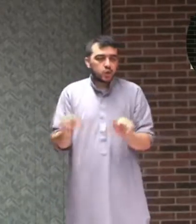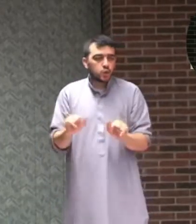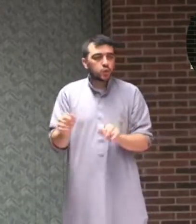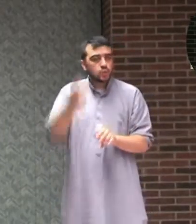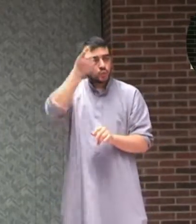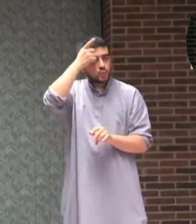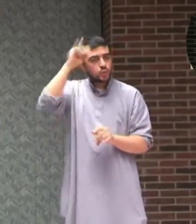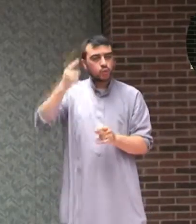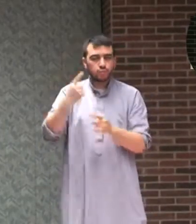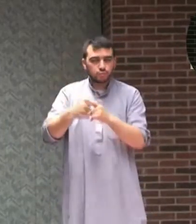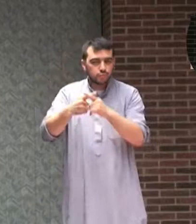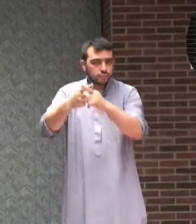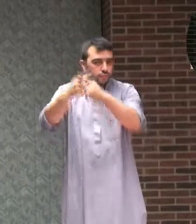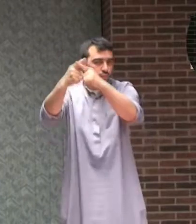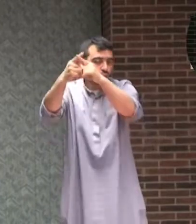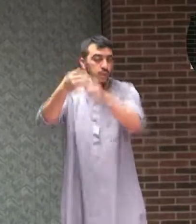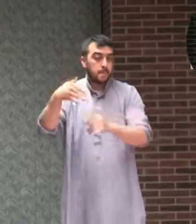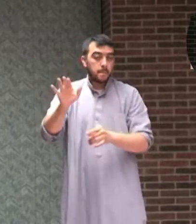à nous combler de ses bienfaits